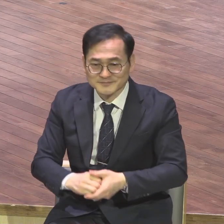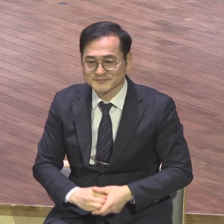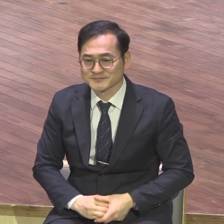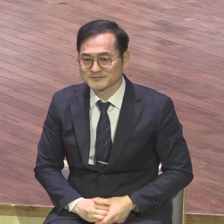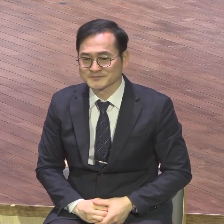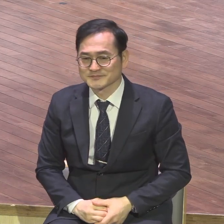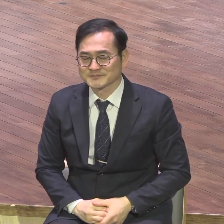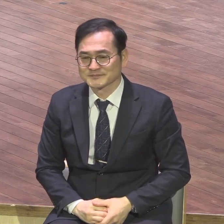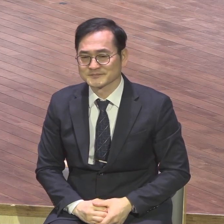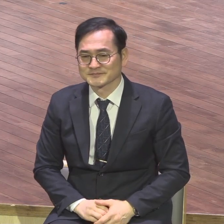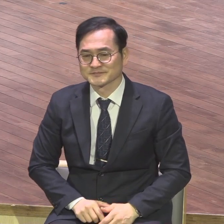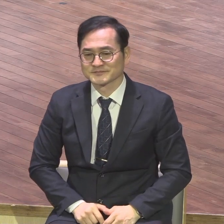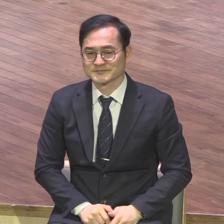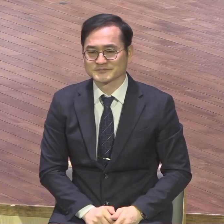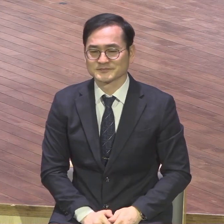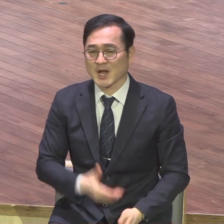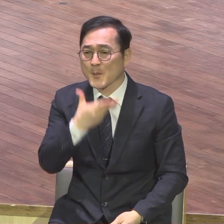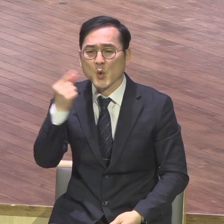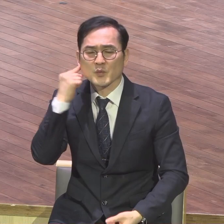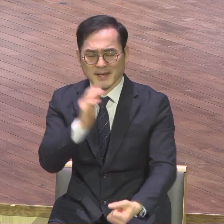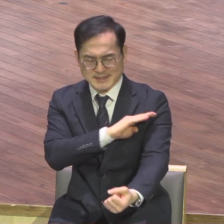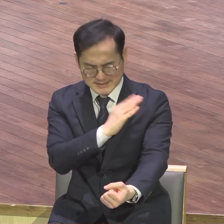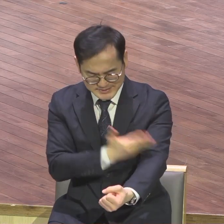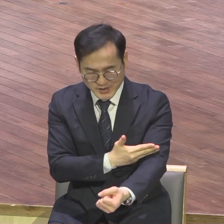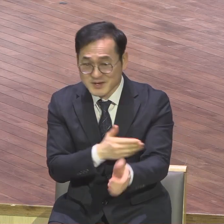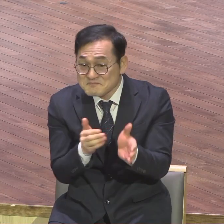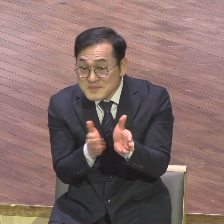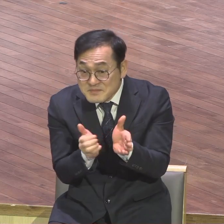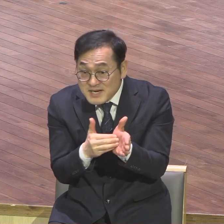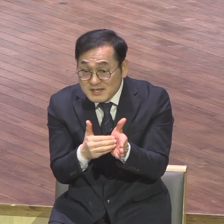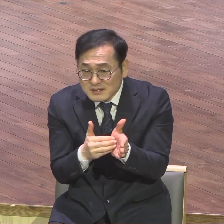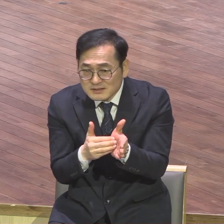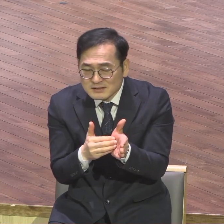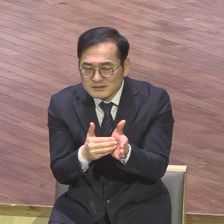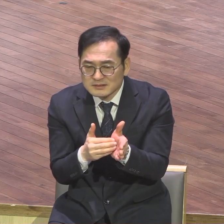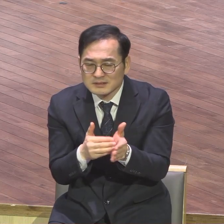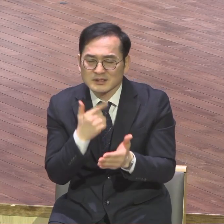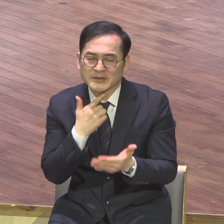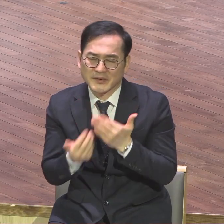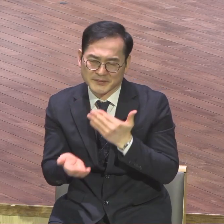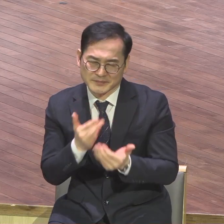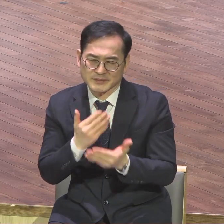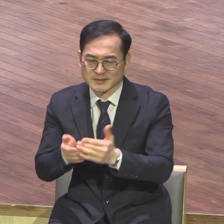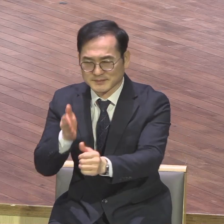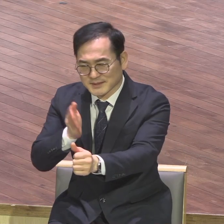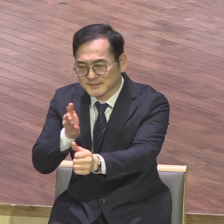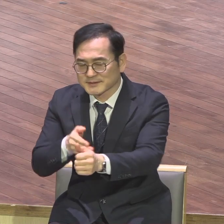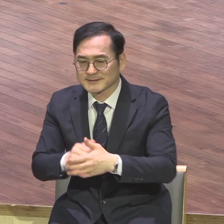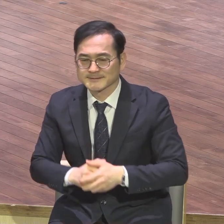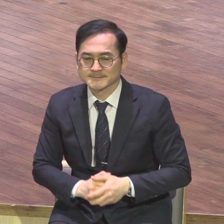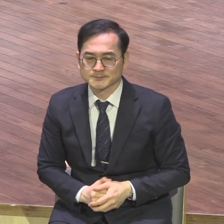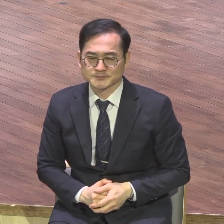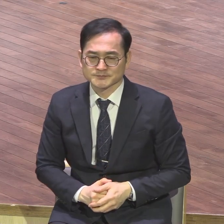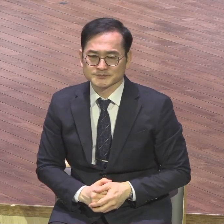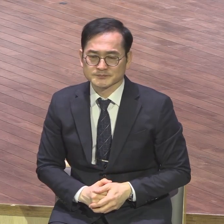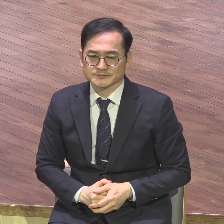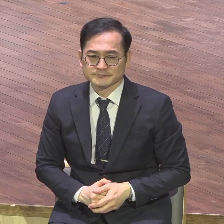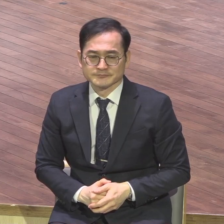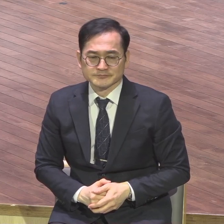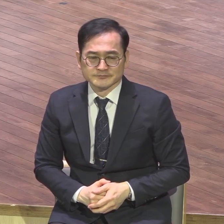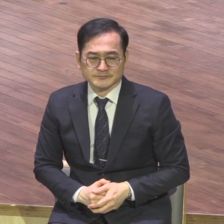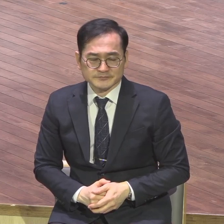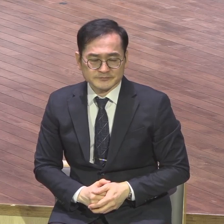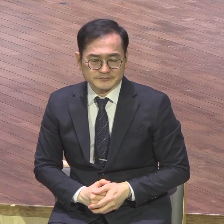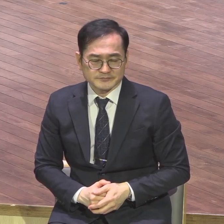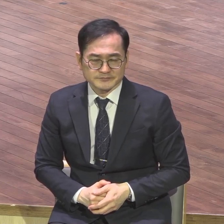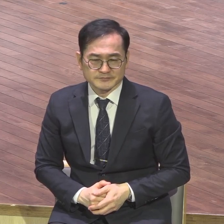이 복음의 능력 비밀 여러분 체험하시기 바랍니다. 이건 체험해야 돼요. 신앙생활 그렇게 힘들게 하지 마세요. 그거 다